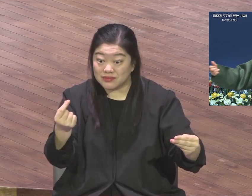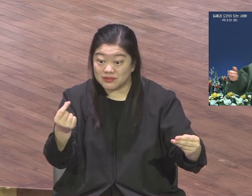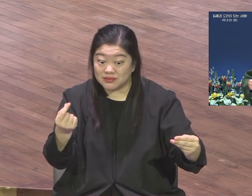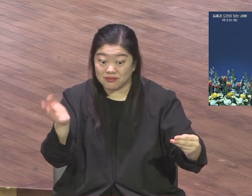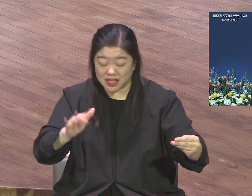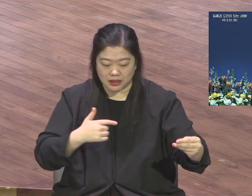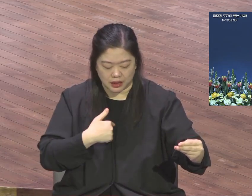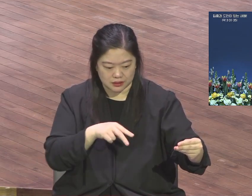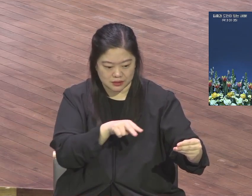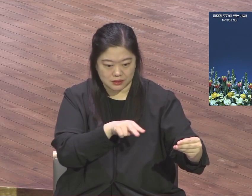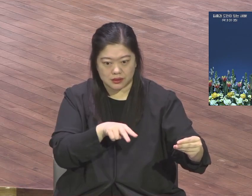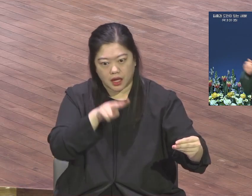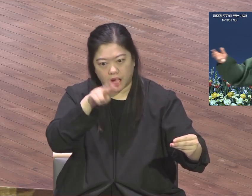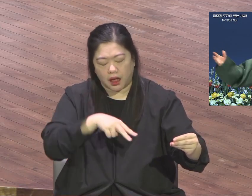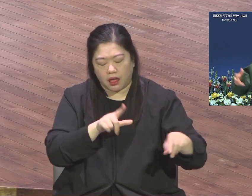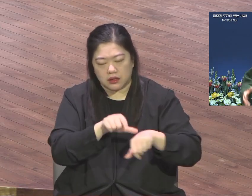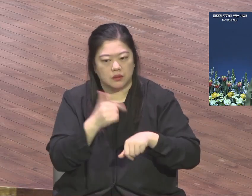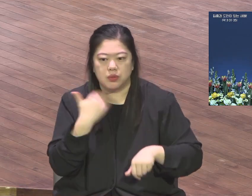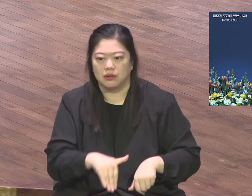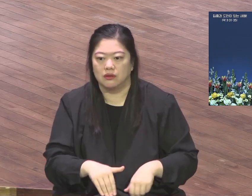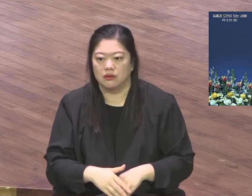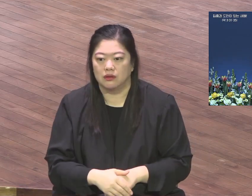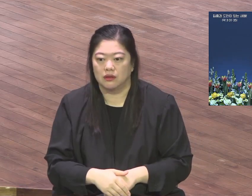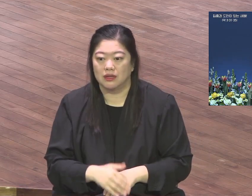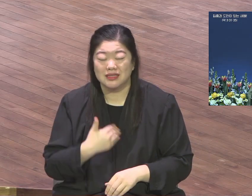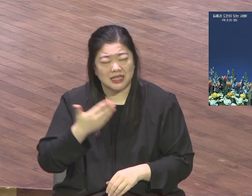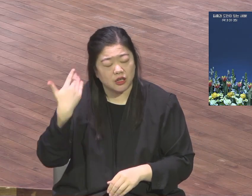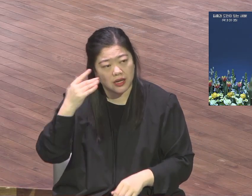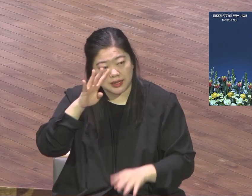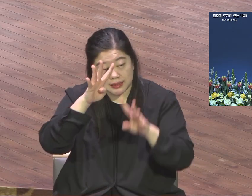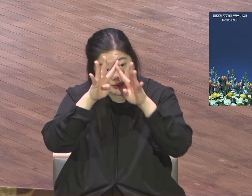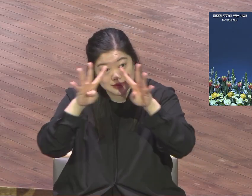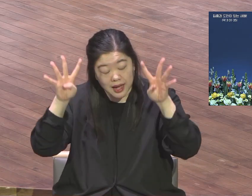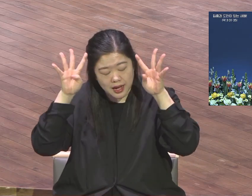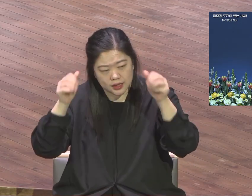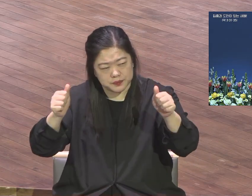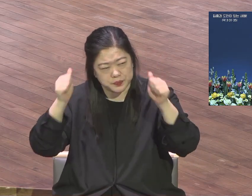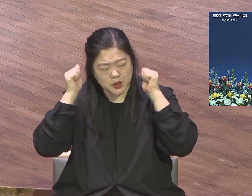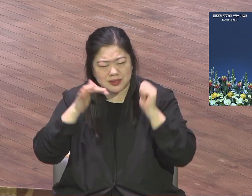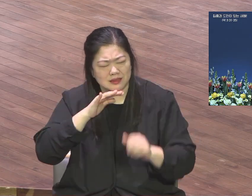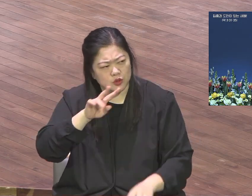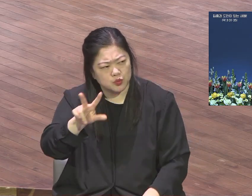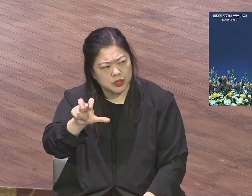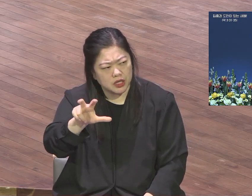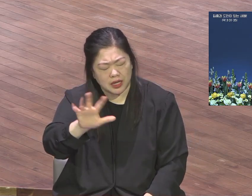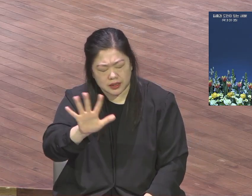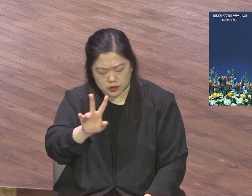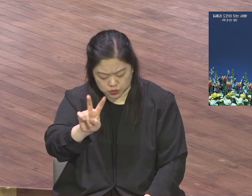구매해봐야지 영업해야지. 물건 사야지. 이거 막 정신이 없어. 정신이 없어. 신문 한 장 볼 시간이 없어.